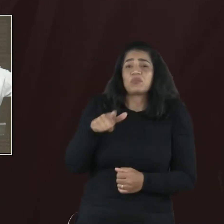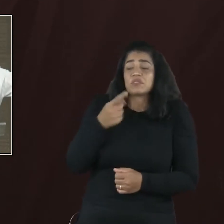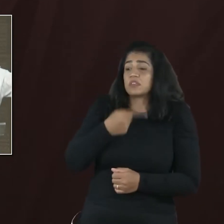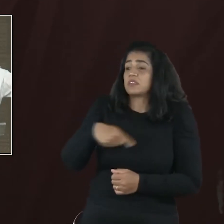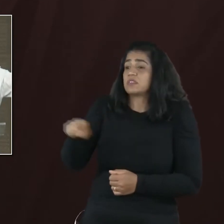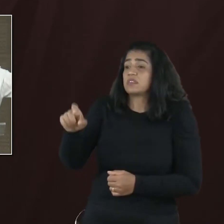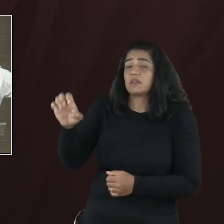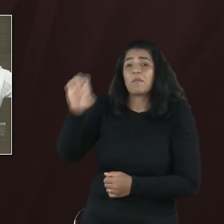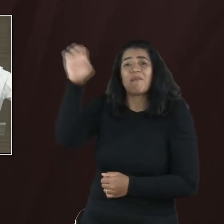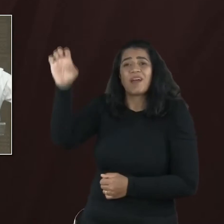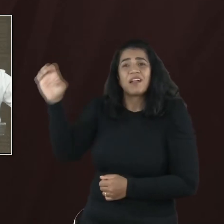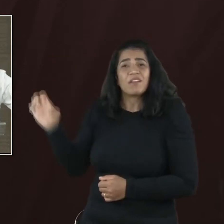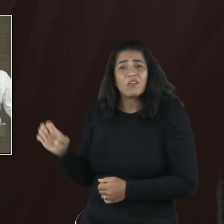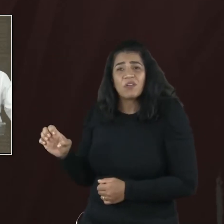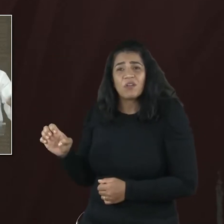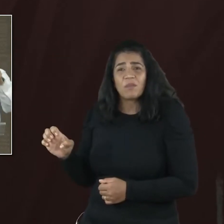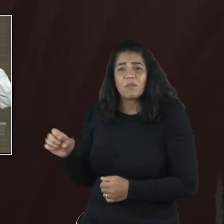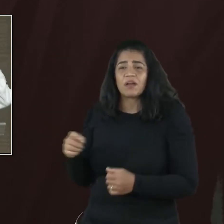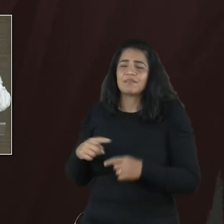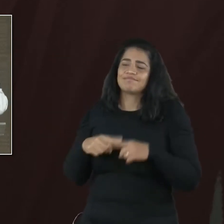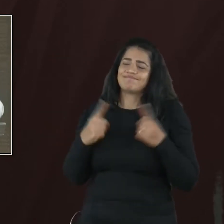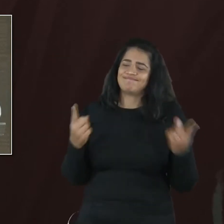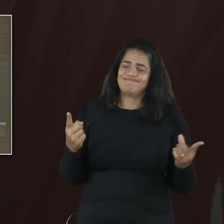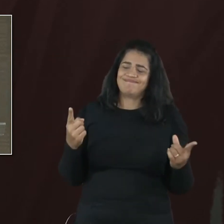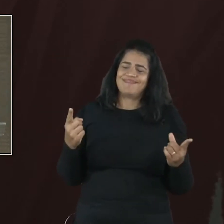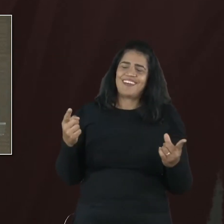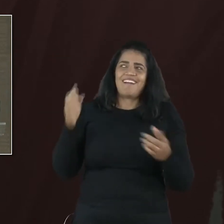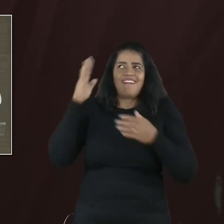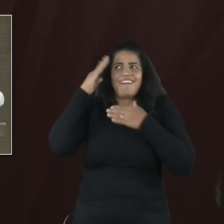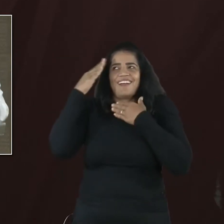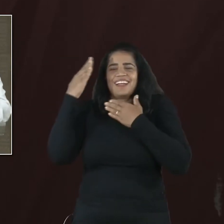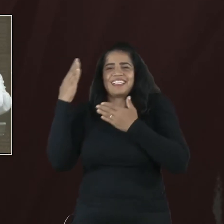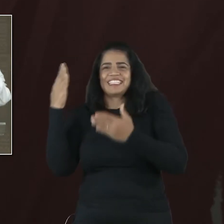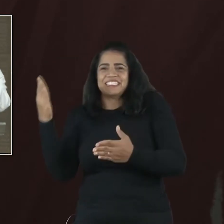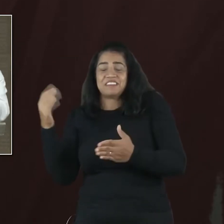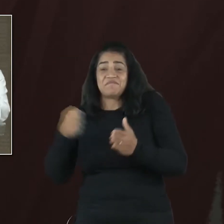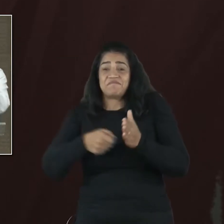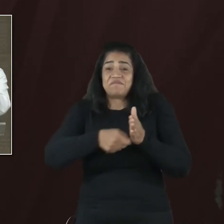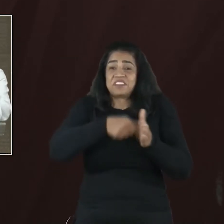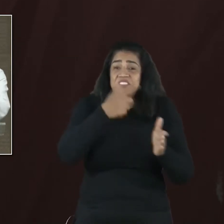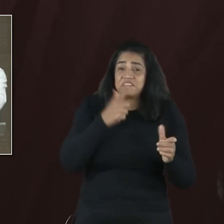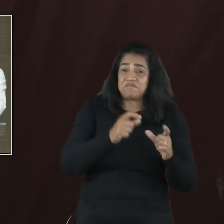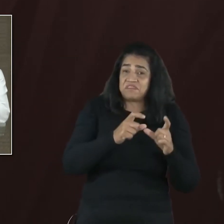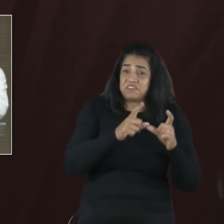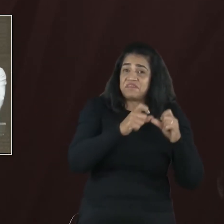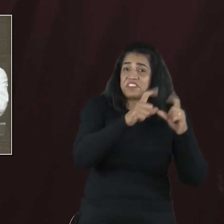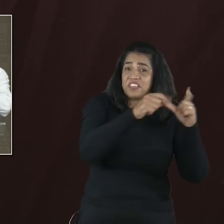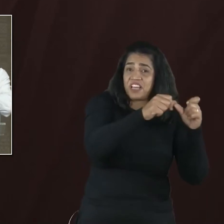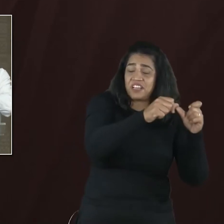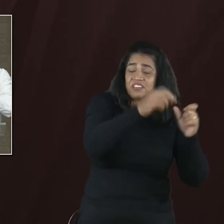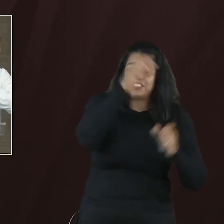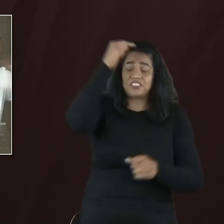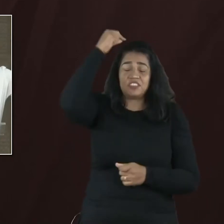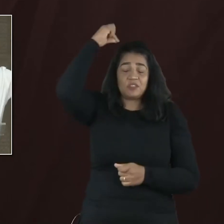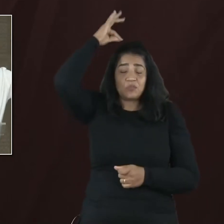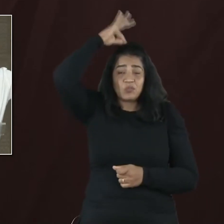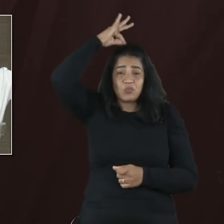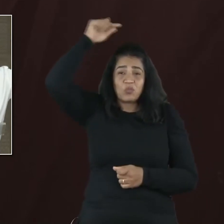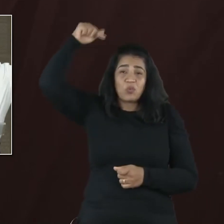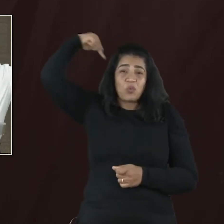Europa. Mas graças a Deus, na segunda viagem, o Espírito já mandou Paulo e a comitiva irem para